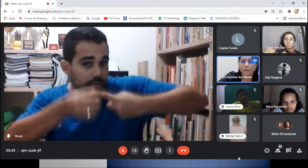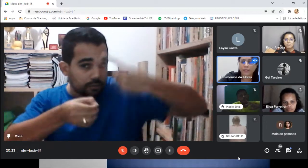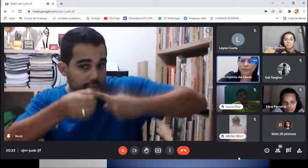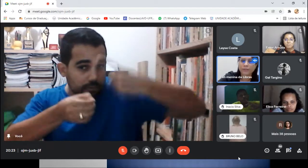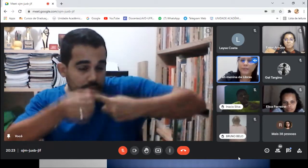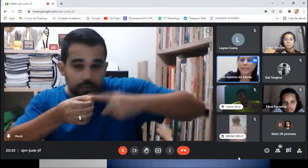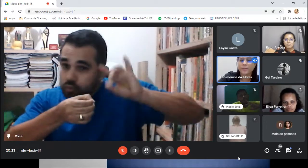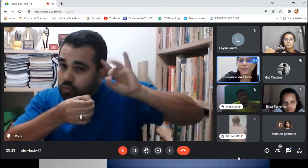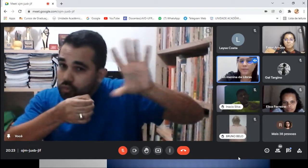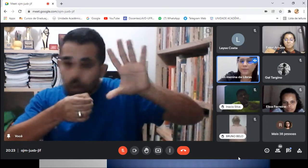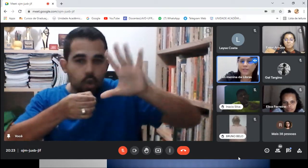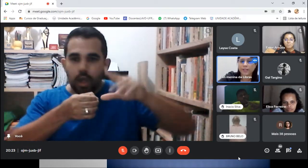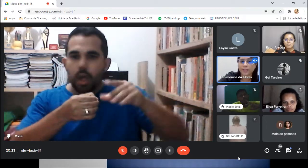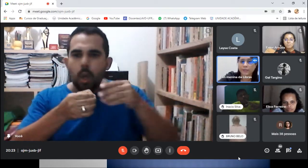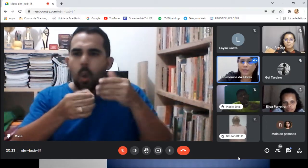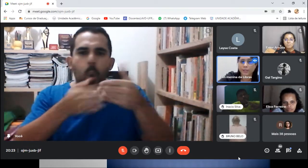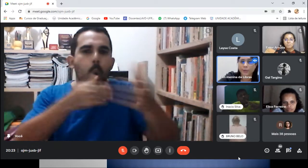ouvintes, mas também tem pessoas surdas aqui no interior.